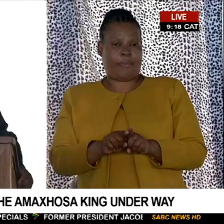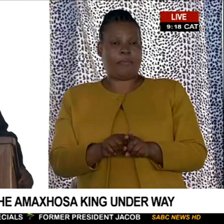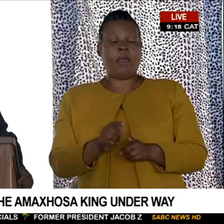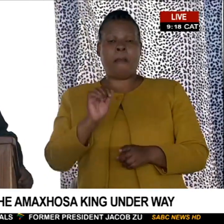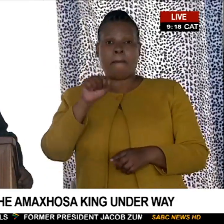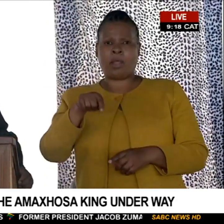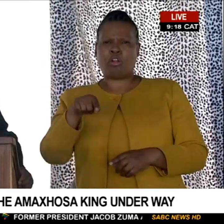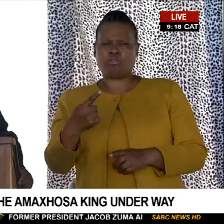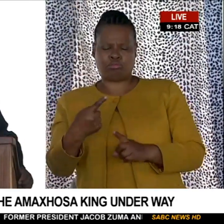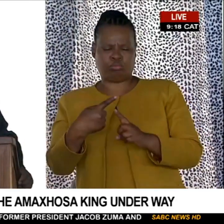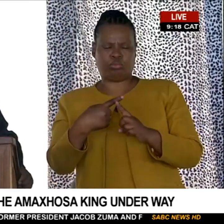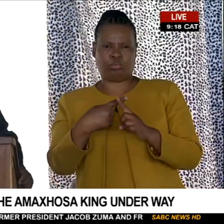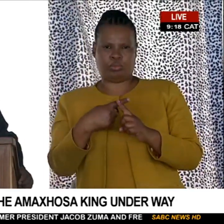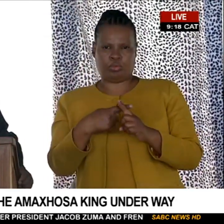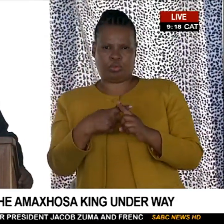esiXhoseni namhlanje